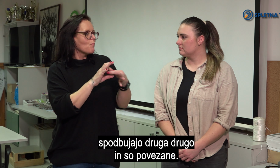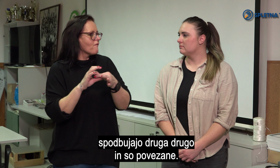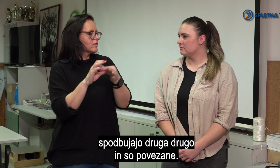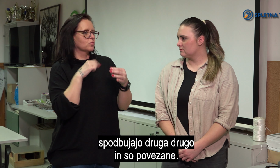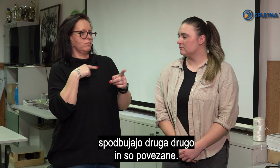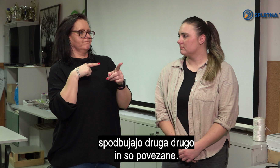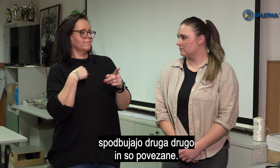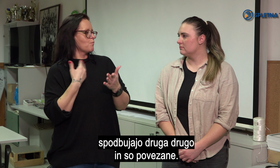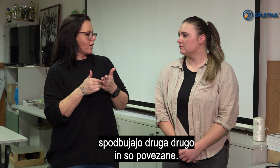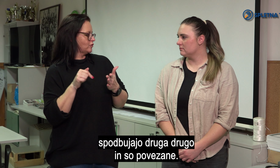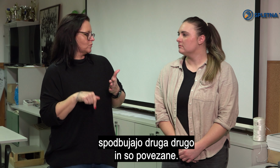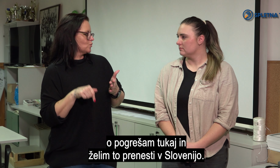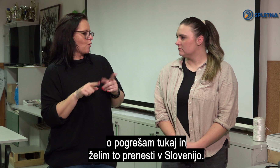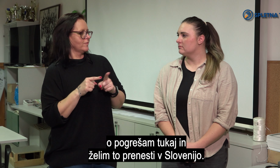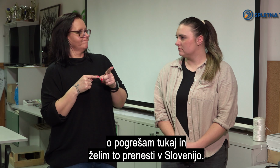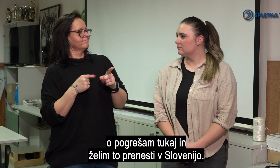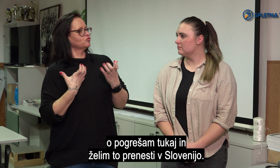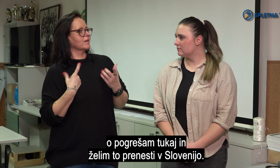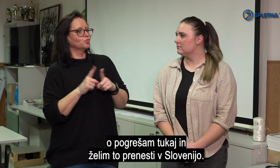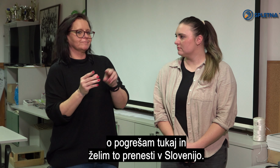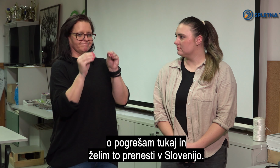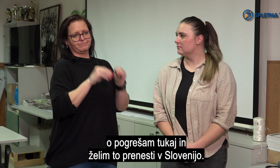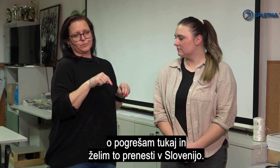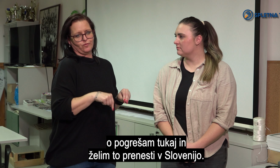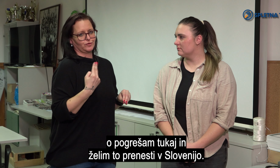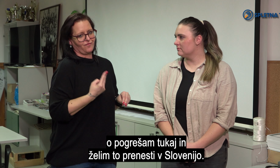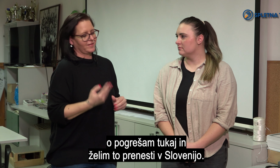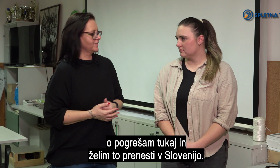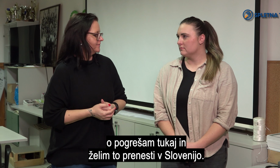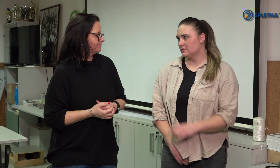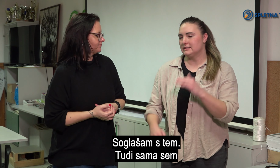To pogrešam tukaj in želim to prenesti v Slovenijo.